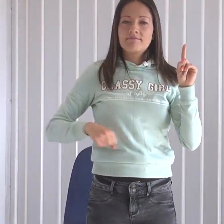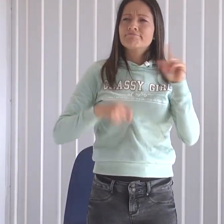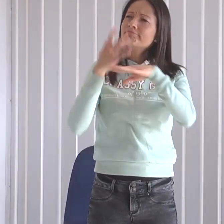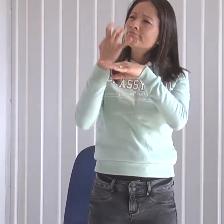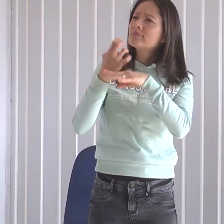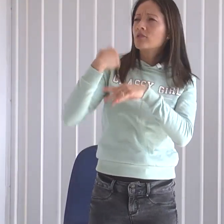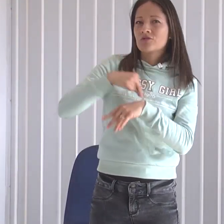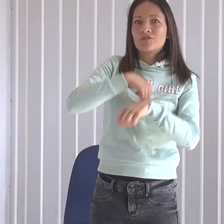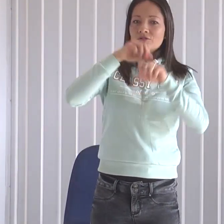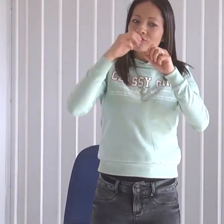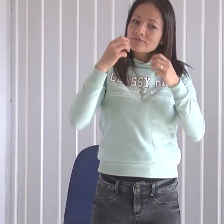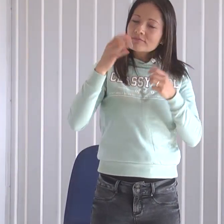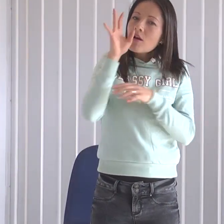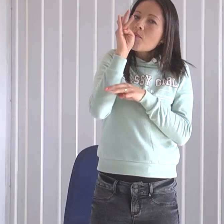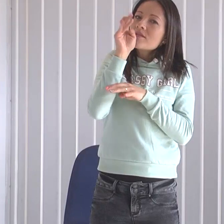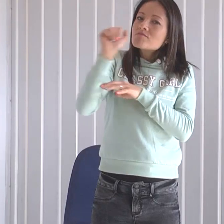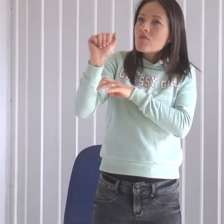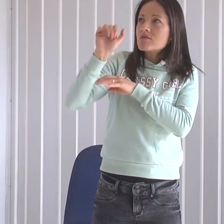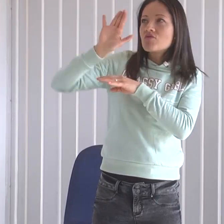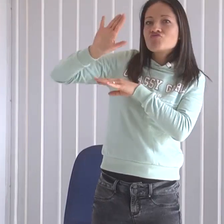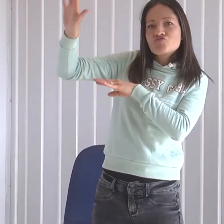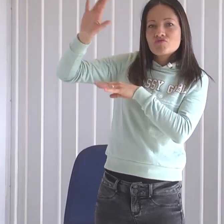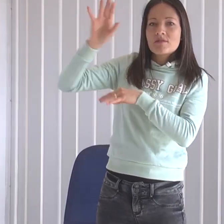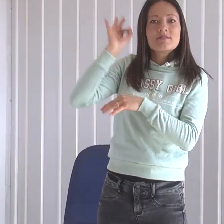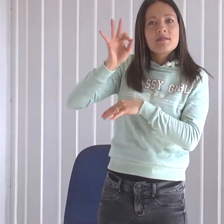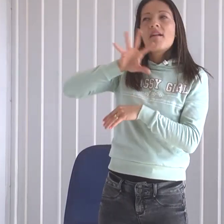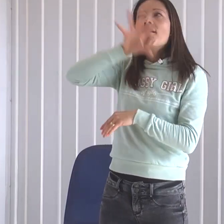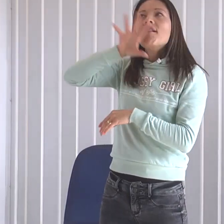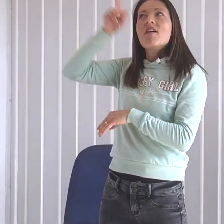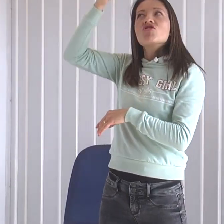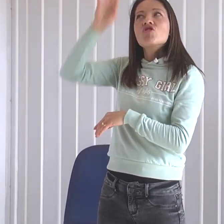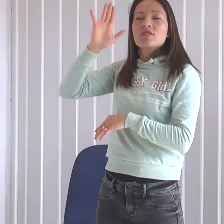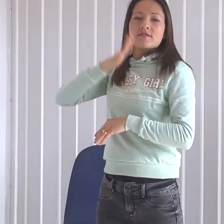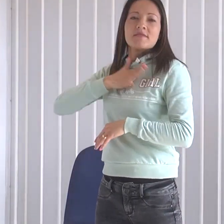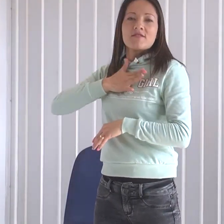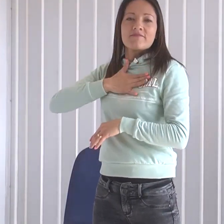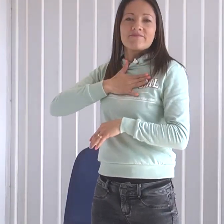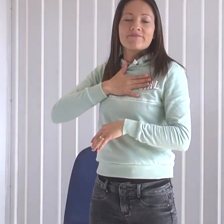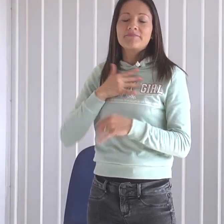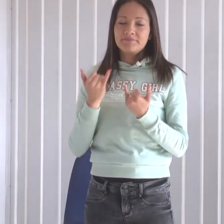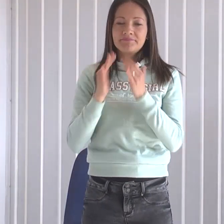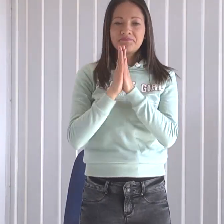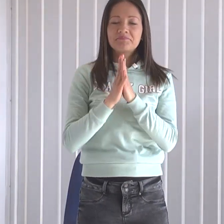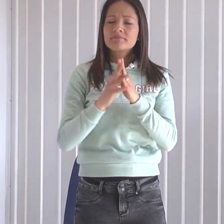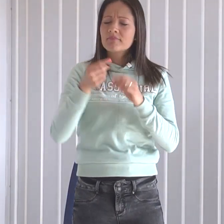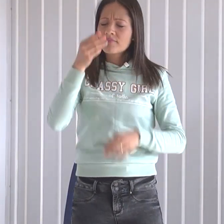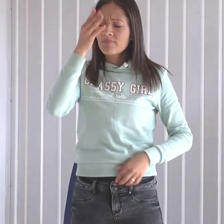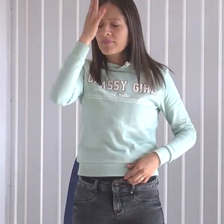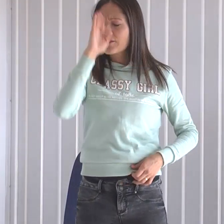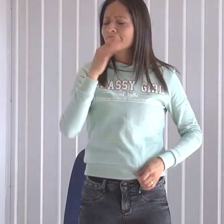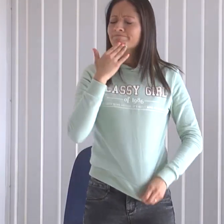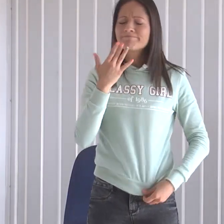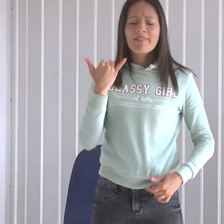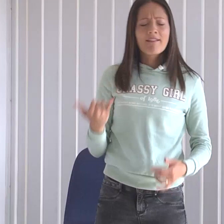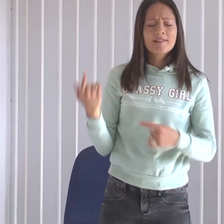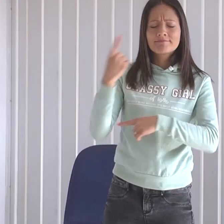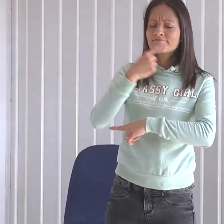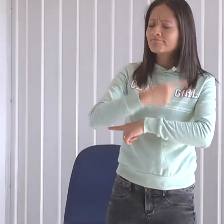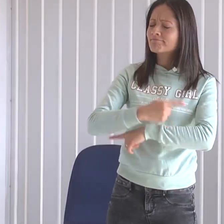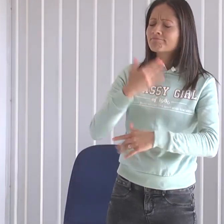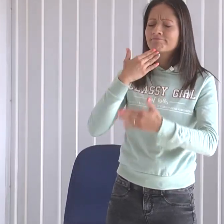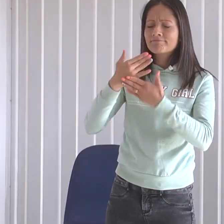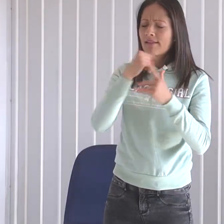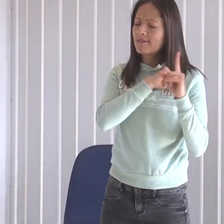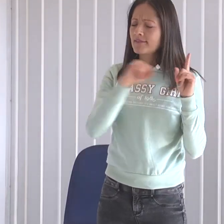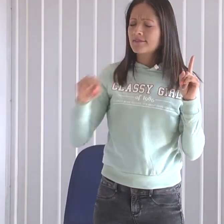la esposa que siempre llama a Dios, Dios nuestro. Padre Celestial, te damos muchas gracias por este día. Te damos muchas gracias,